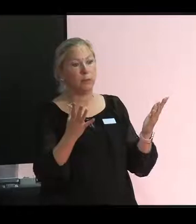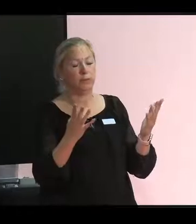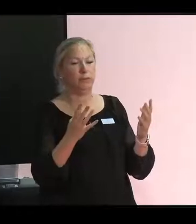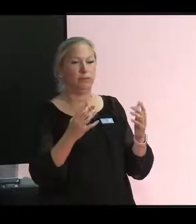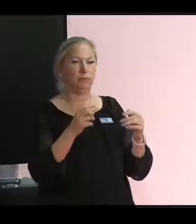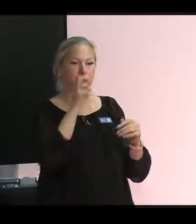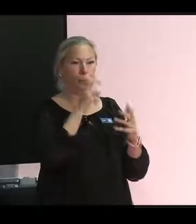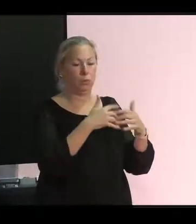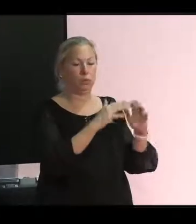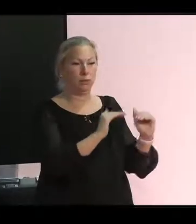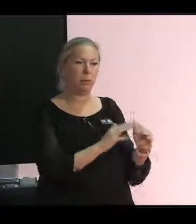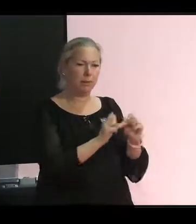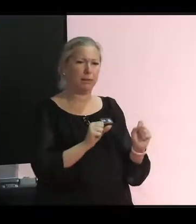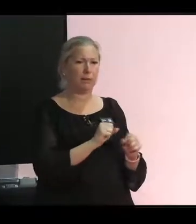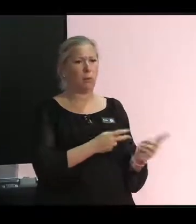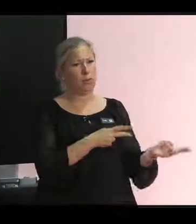personer med funktionsnedsättning i stort